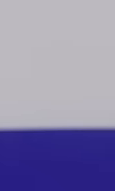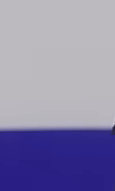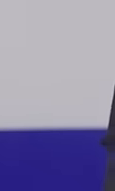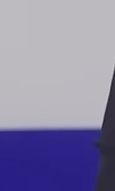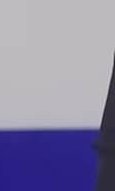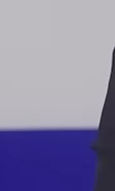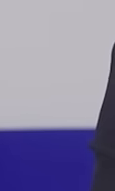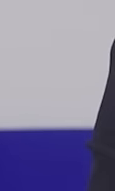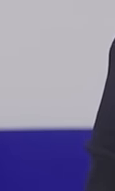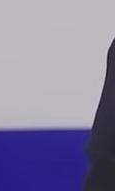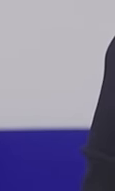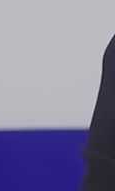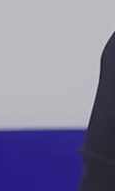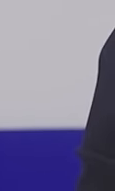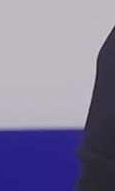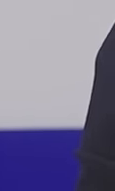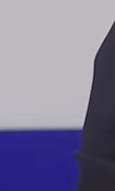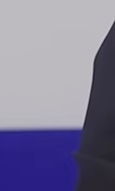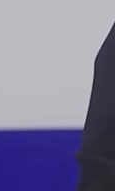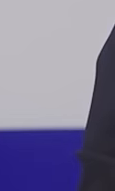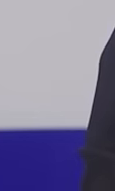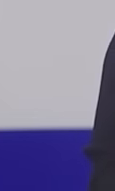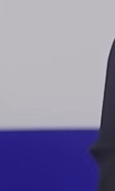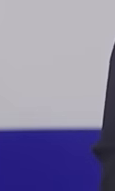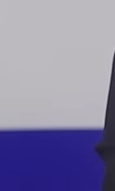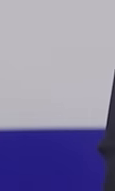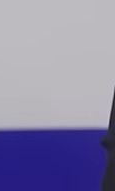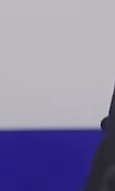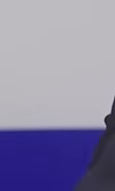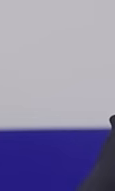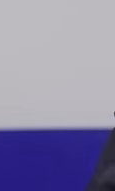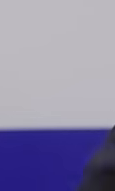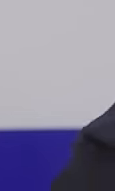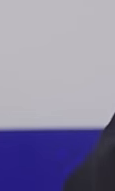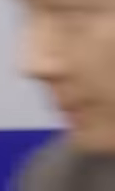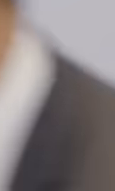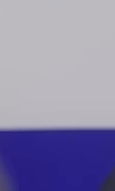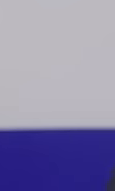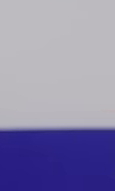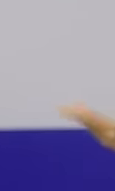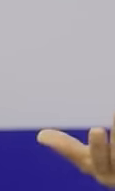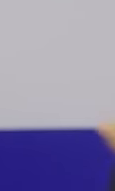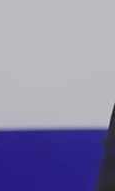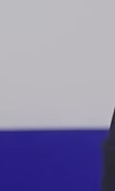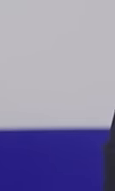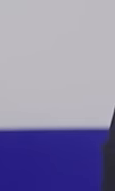해서 그러니까요. 괜찮습니다. 질문 질문 하겠습니다. 네, 마십시오. 프레시안 박 기자님.